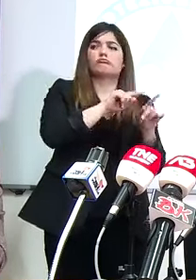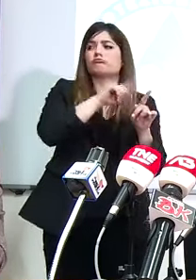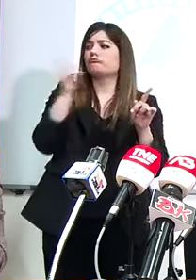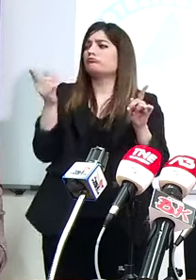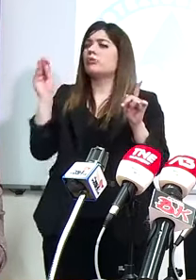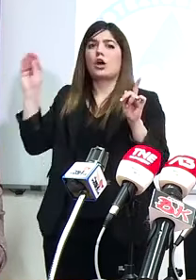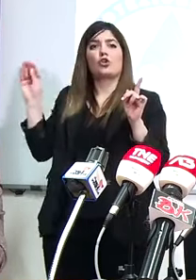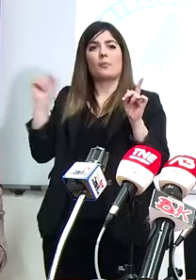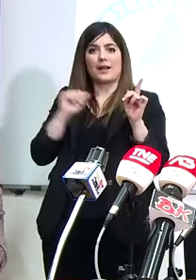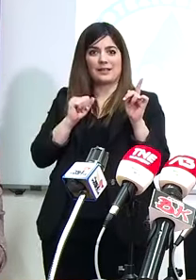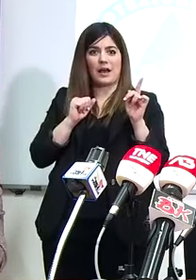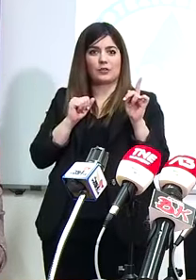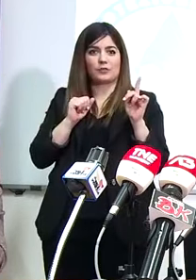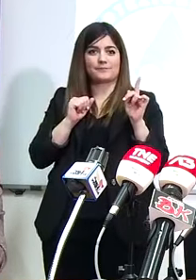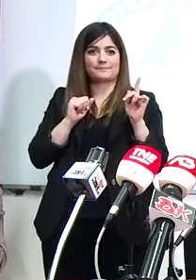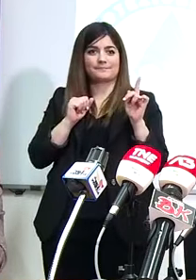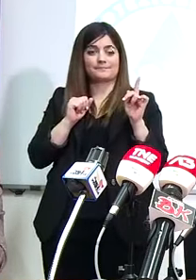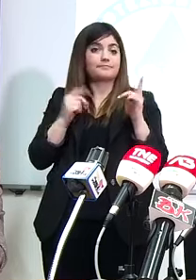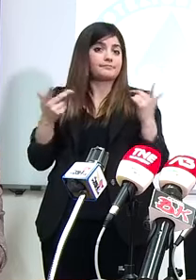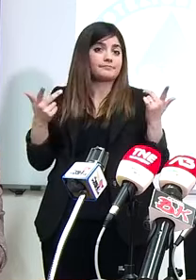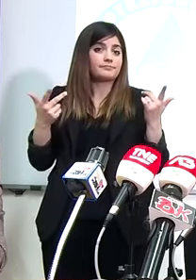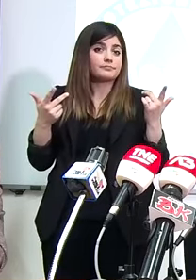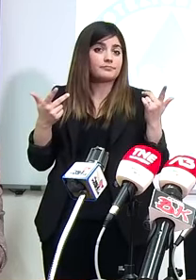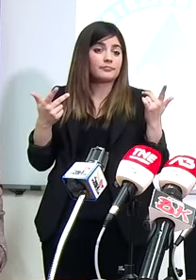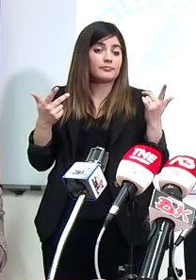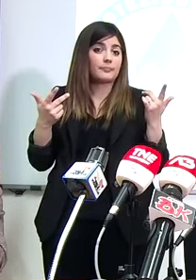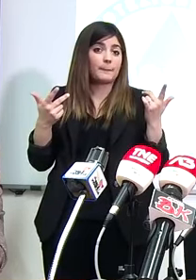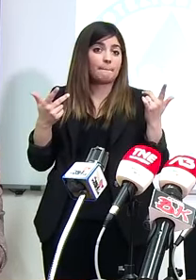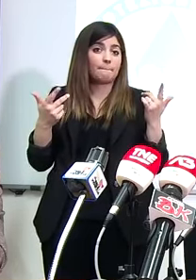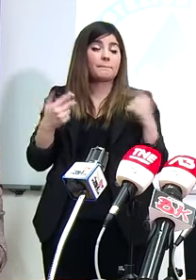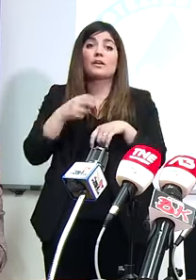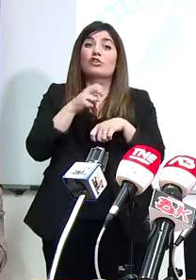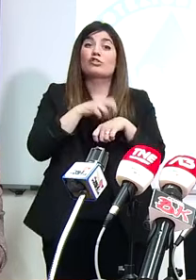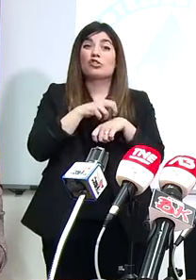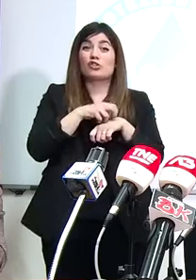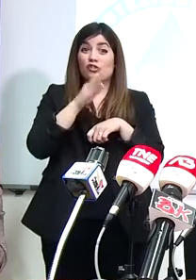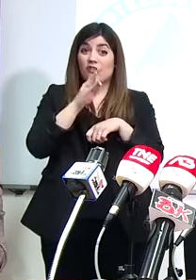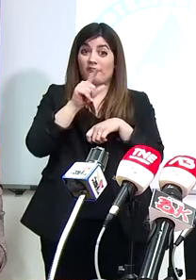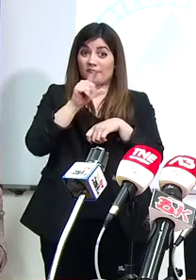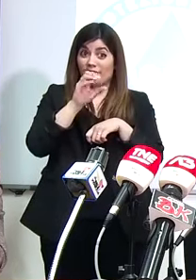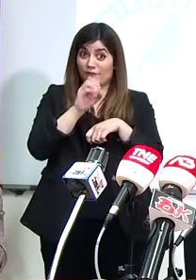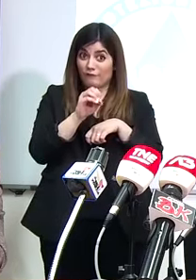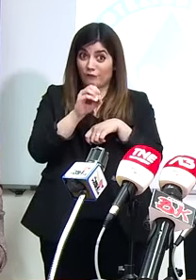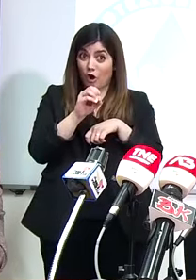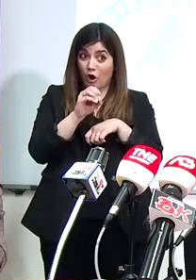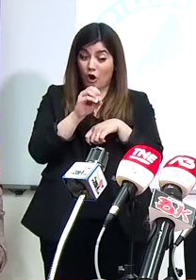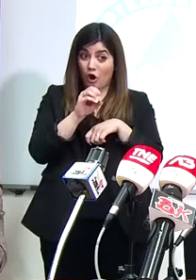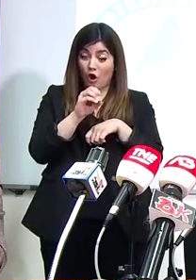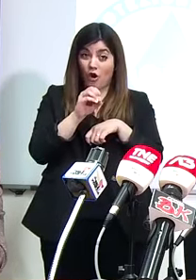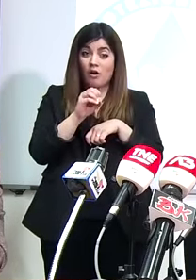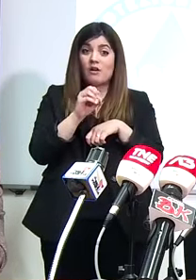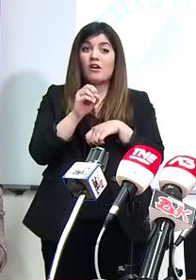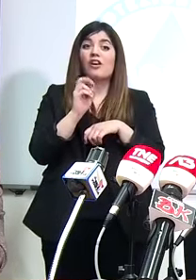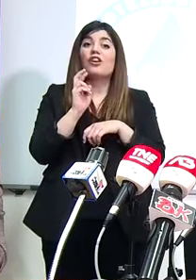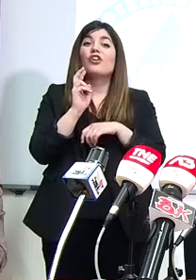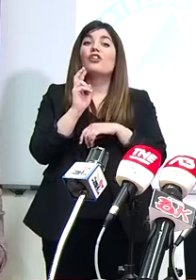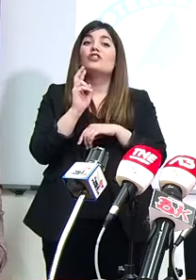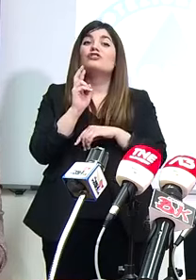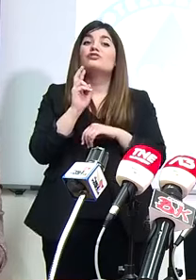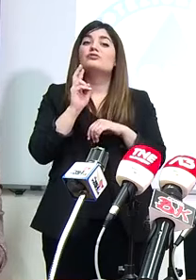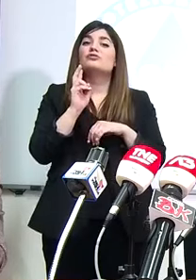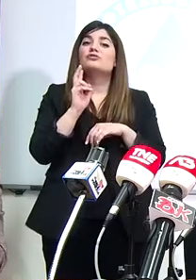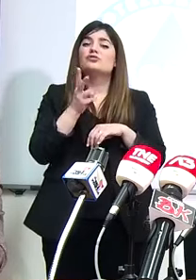pulcinella ho chiesto io dottor floor di scrivere al ai nas il 12 febbraio 15 anche corrispondenza che abbiamo anche